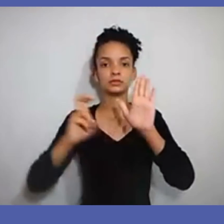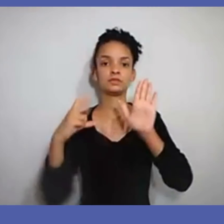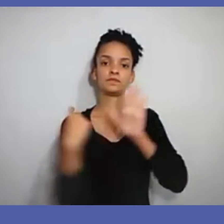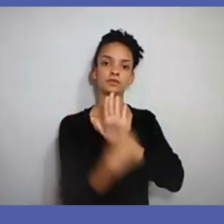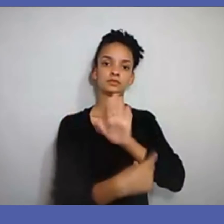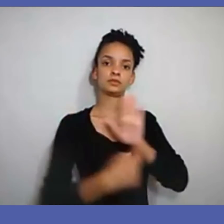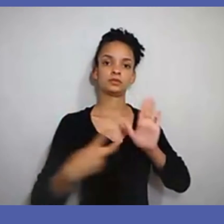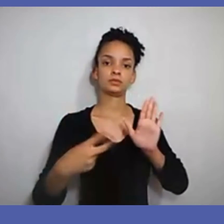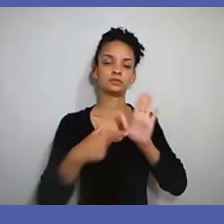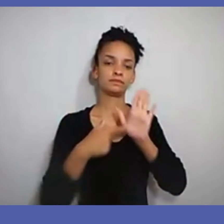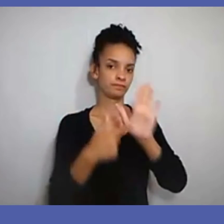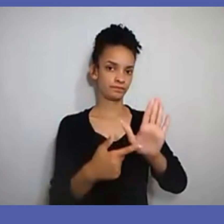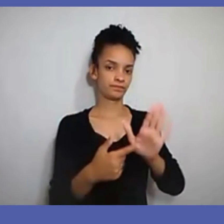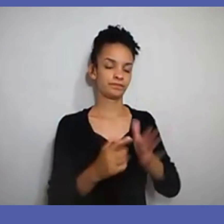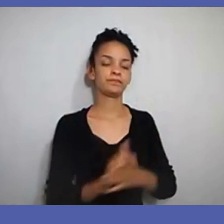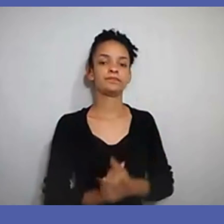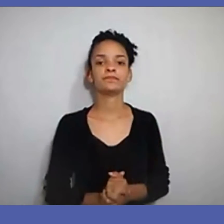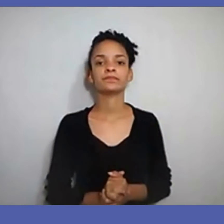Vamos edificar a igreja.